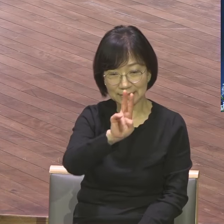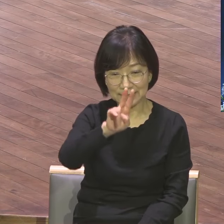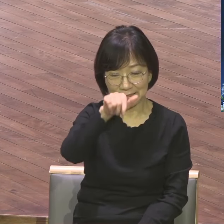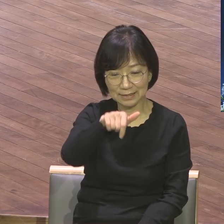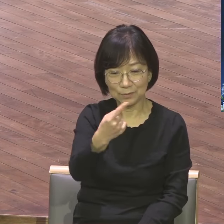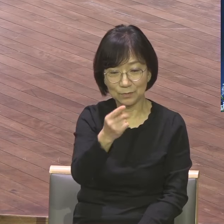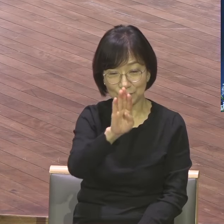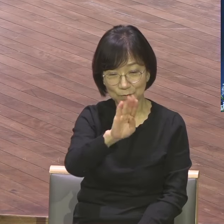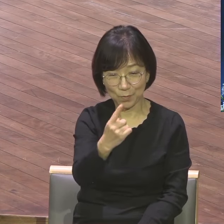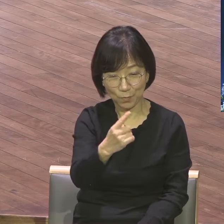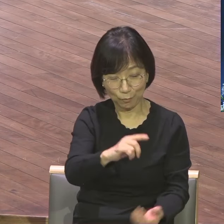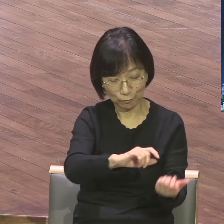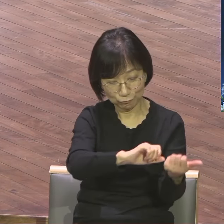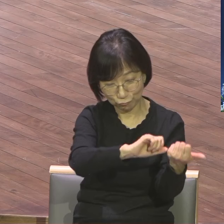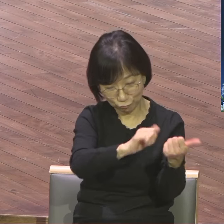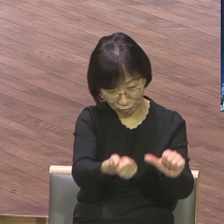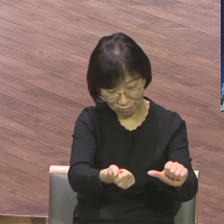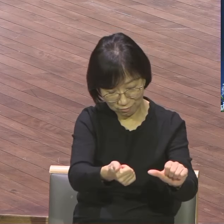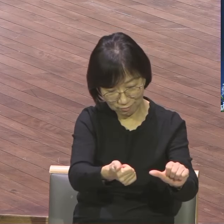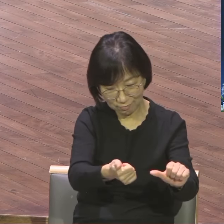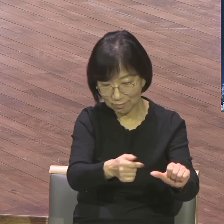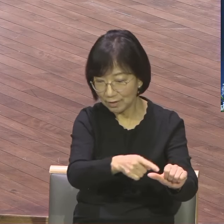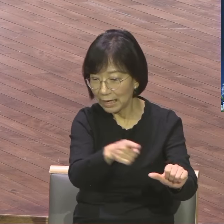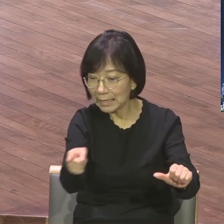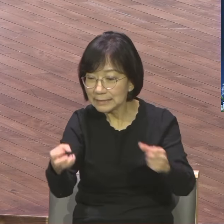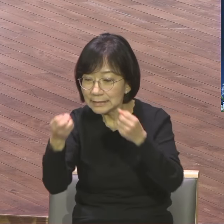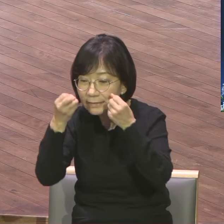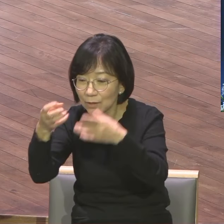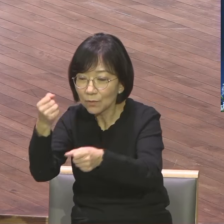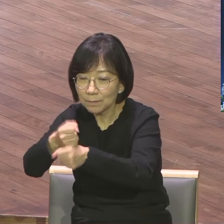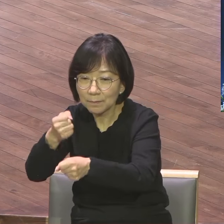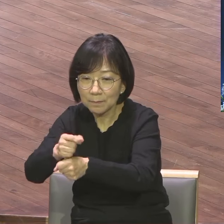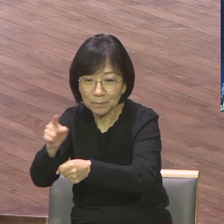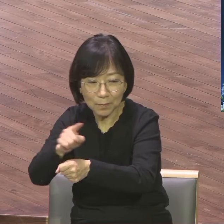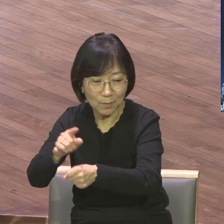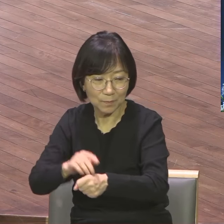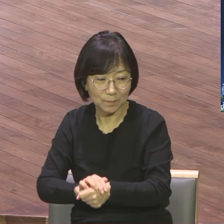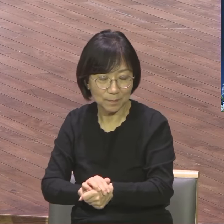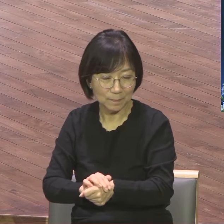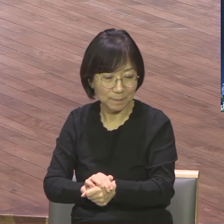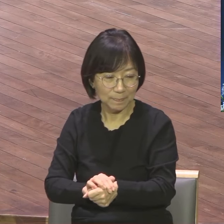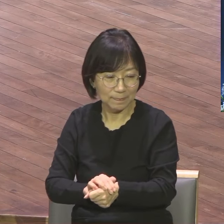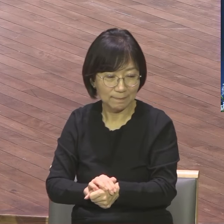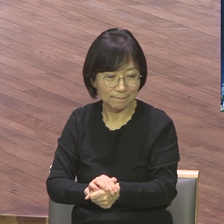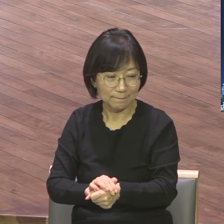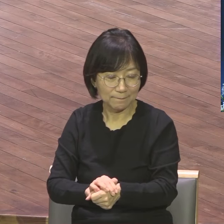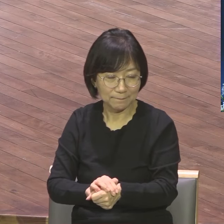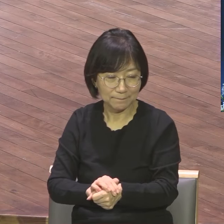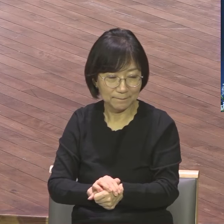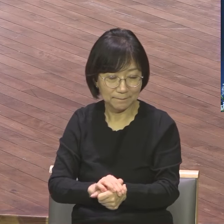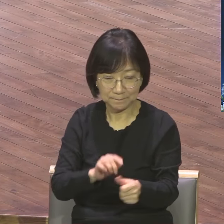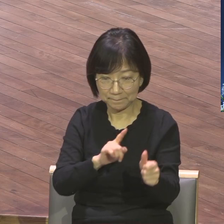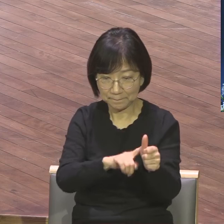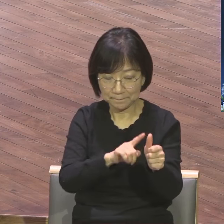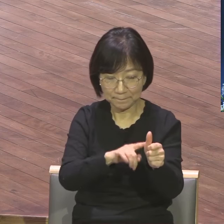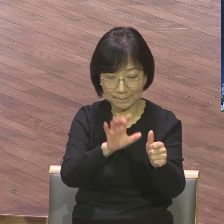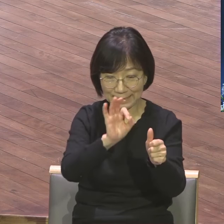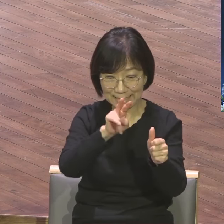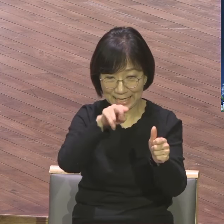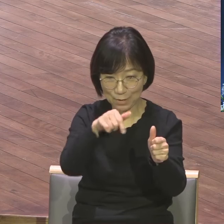역사학자들에 의하면 그 규정을 이렇게 얘기합니다. 야고보의 순교로 말미암아